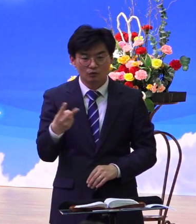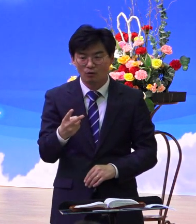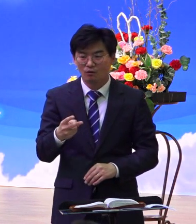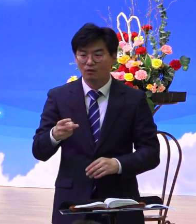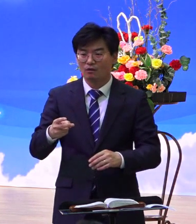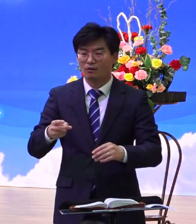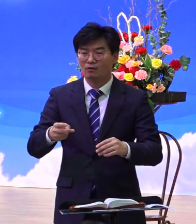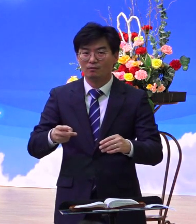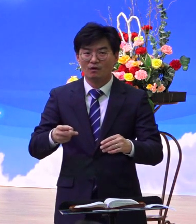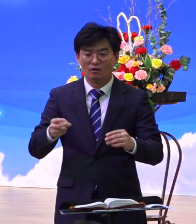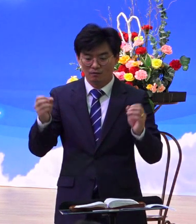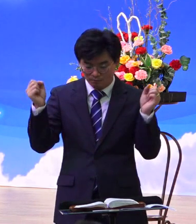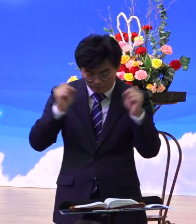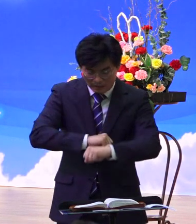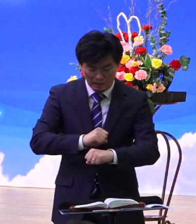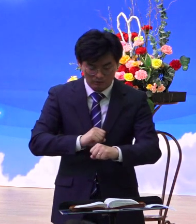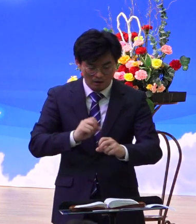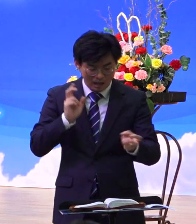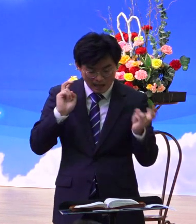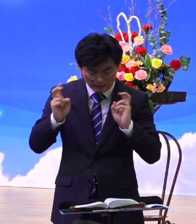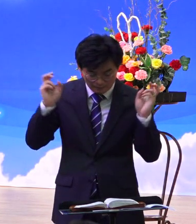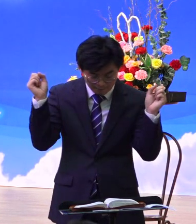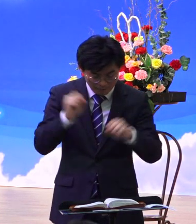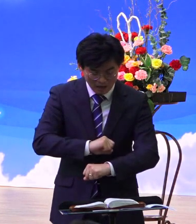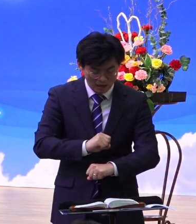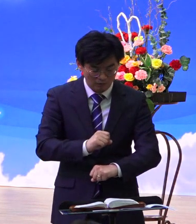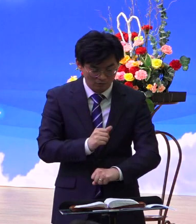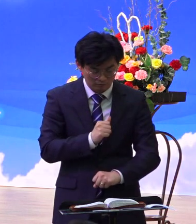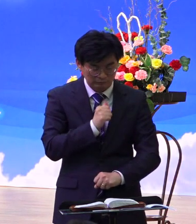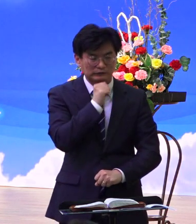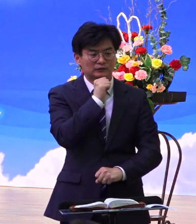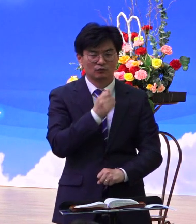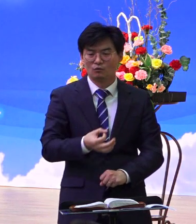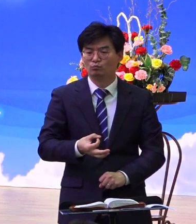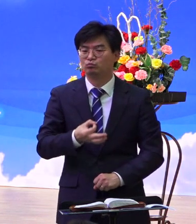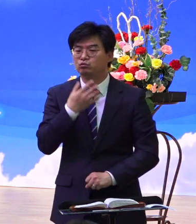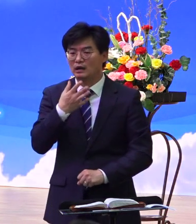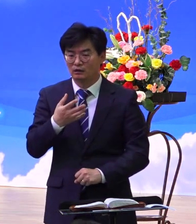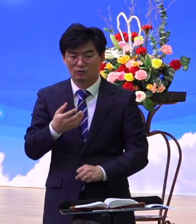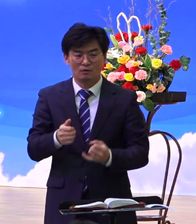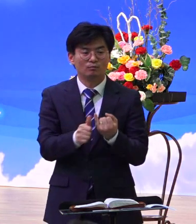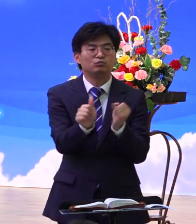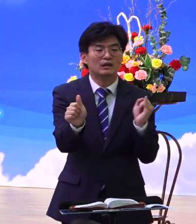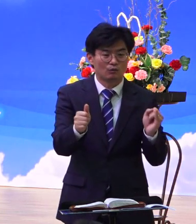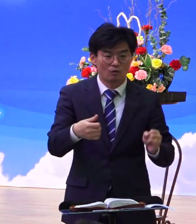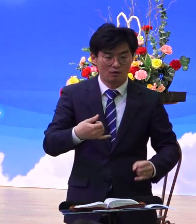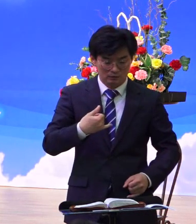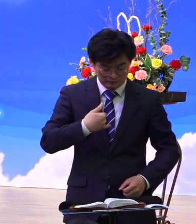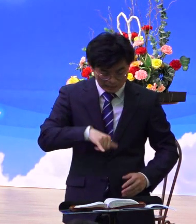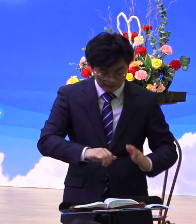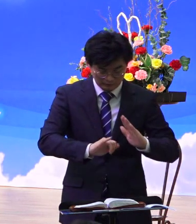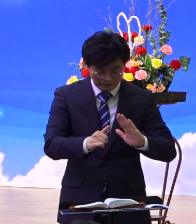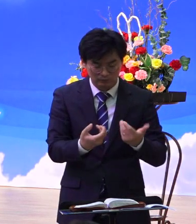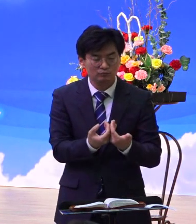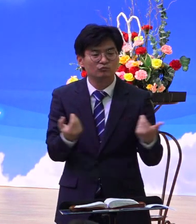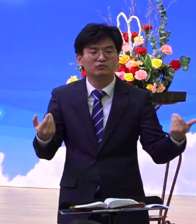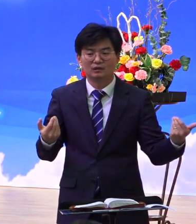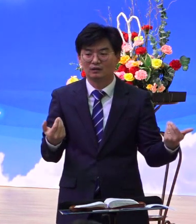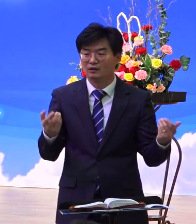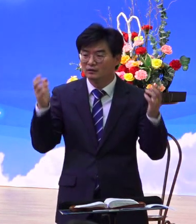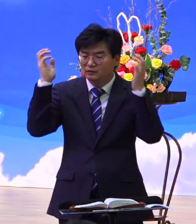실패하고 쓰러지고 넘어지고 좌절했습니다. 그러나 그는 그 순간마다 하나님을